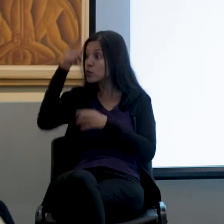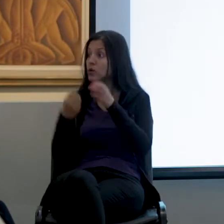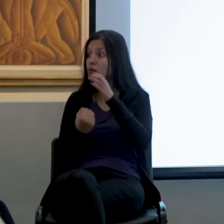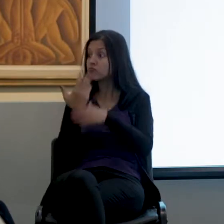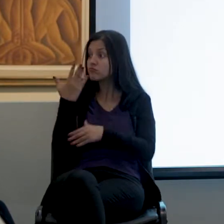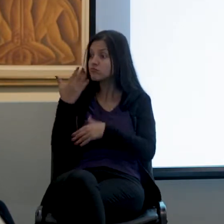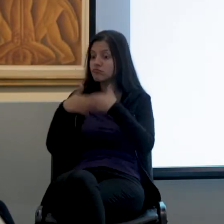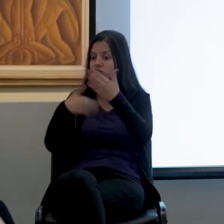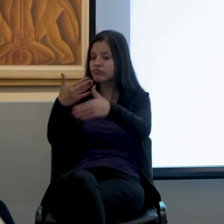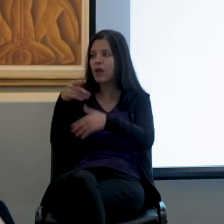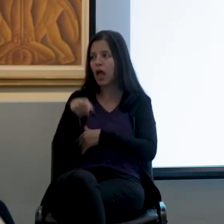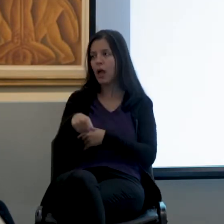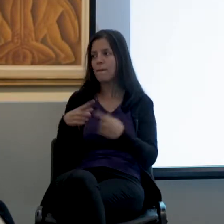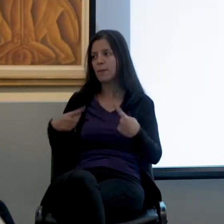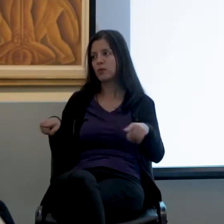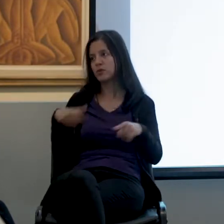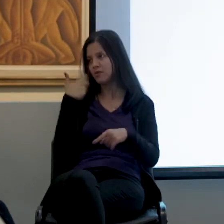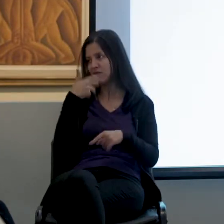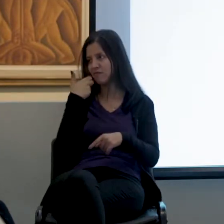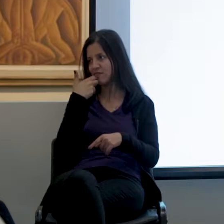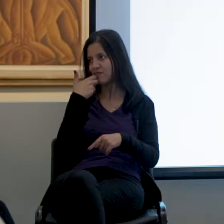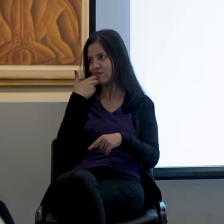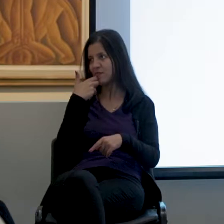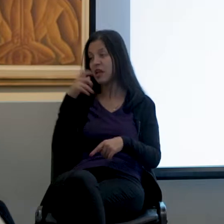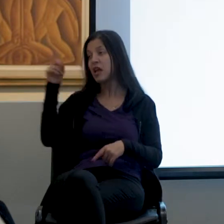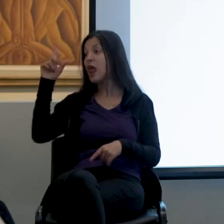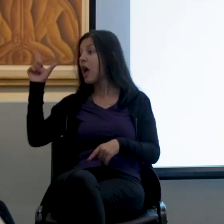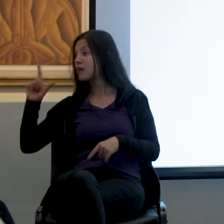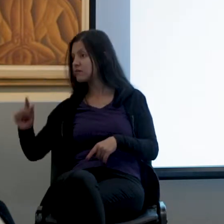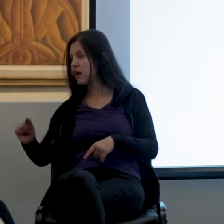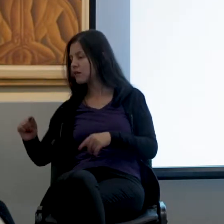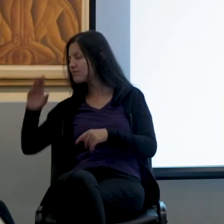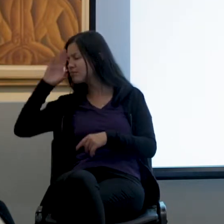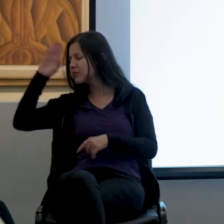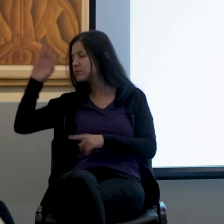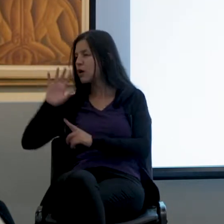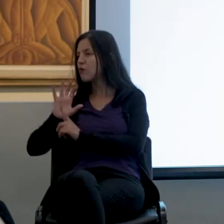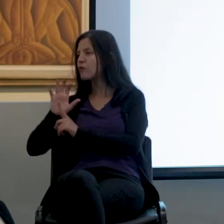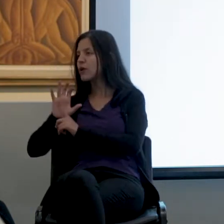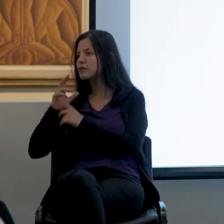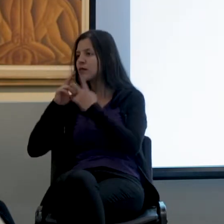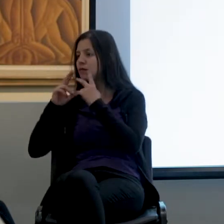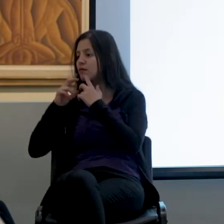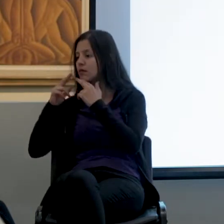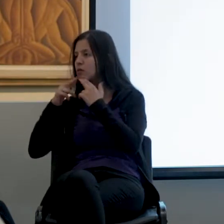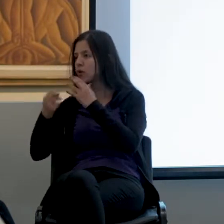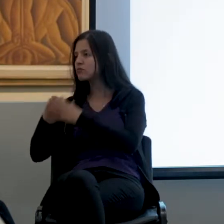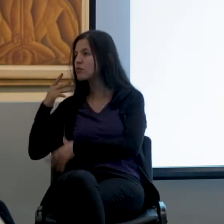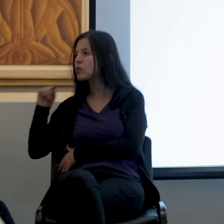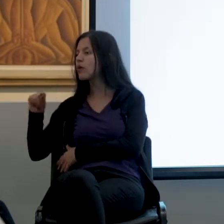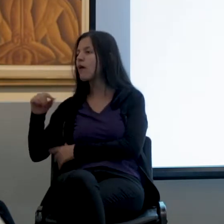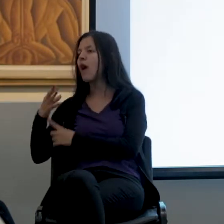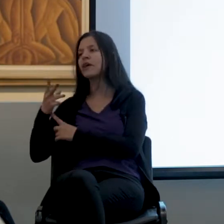No caso da Itália, sobretudo pela expressão artística. Então, procurar as origens no